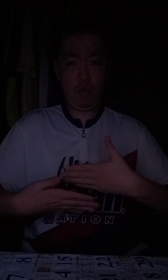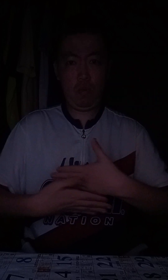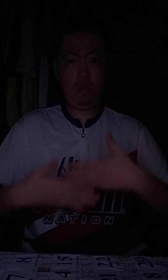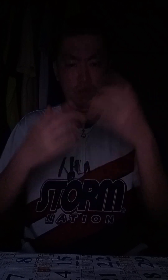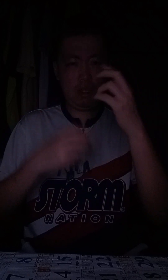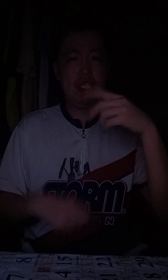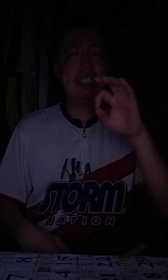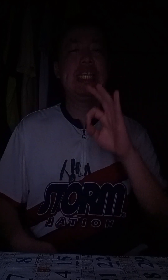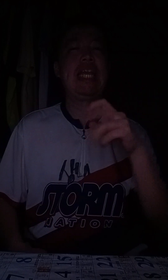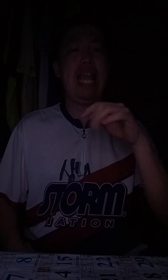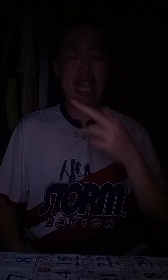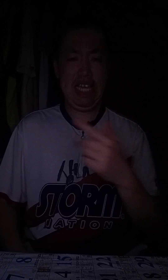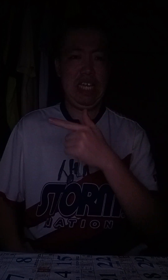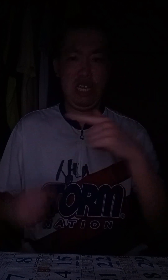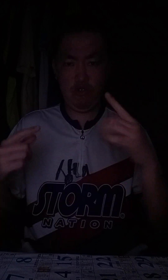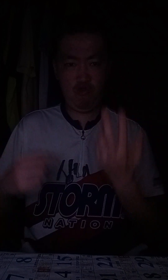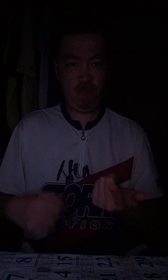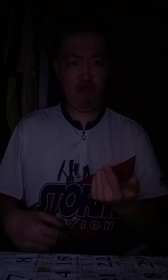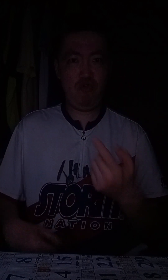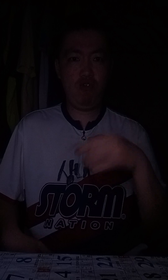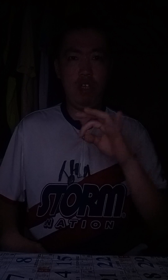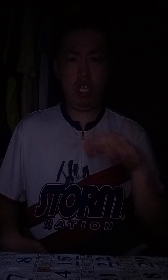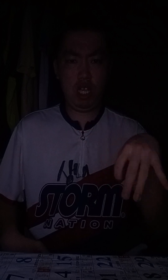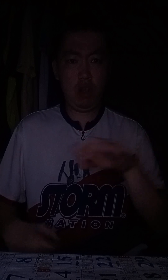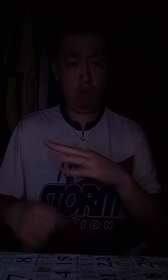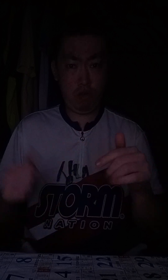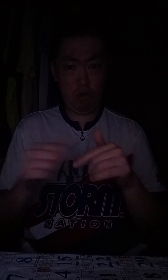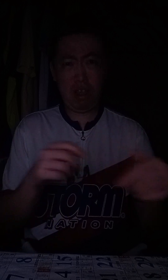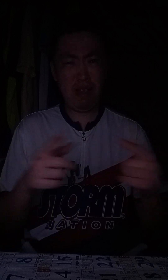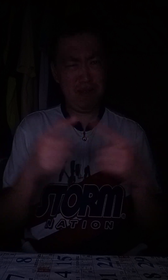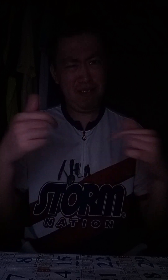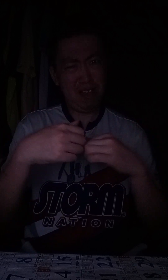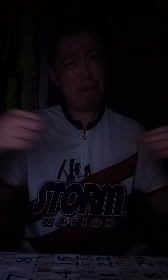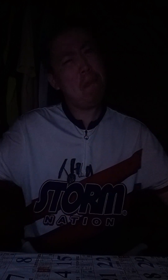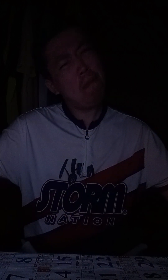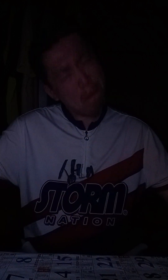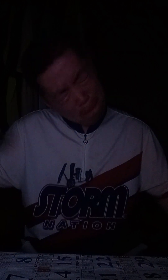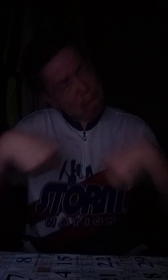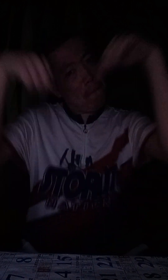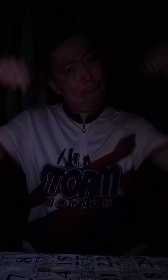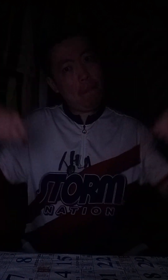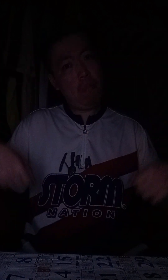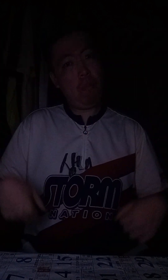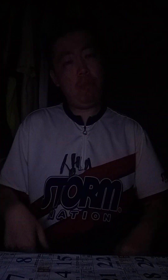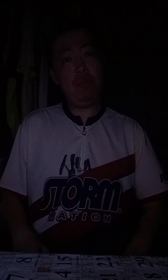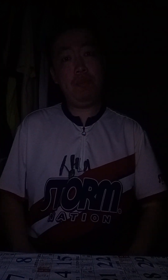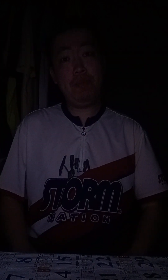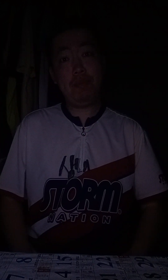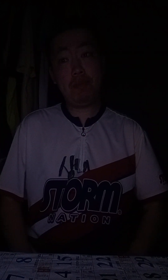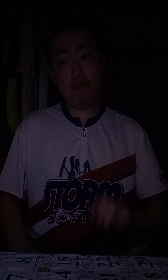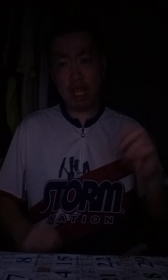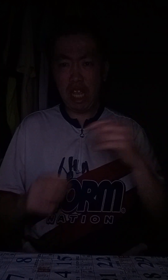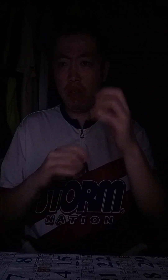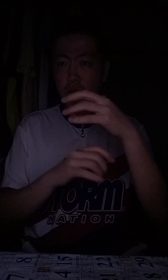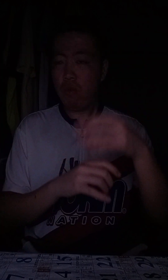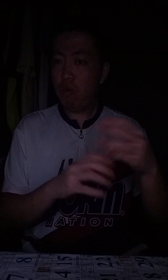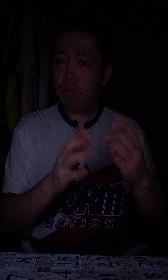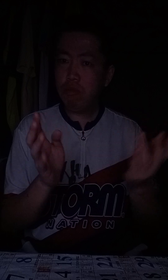가던 9살 A군. 도로를 건너다 마을버스에 치였습니다. A군은 사고 직후